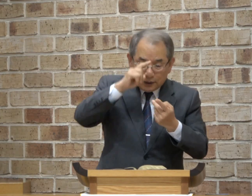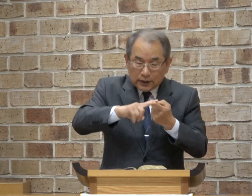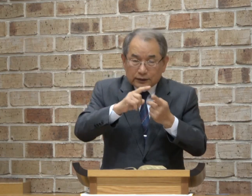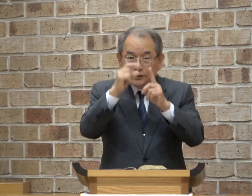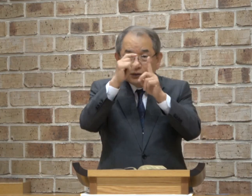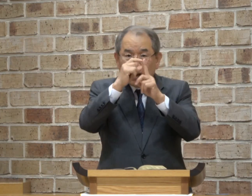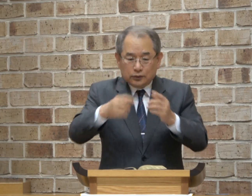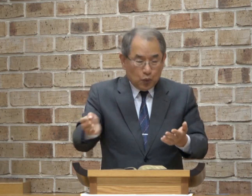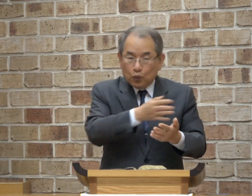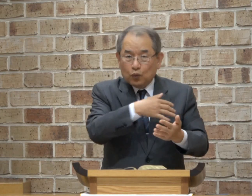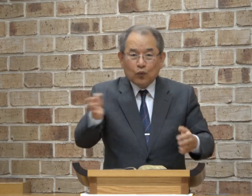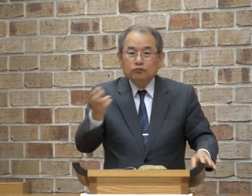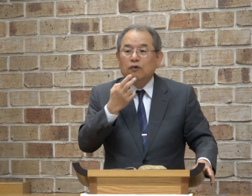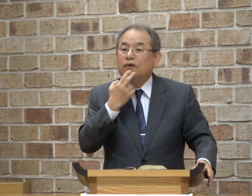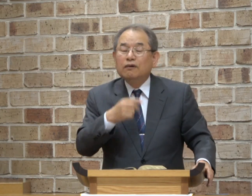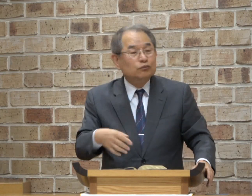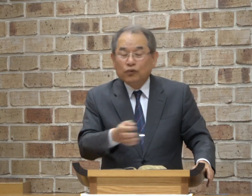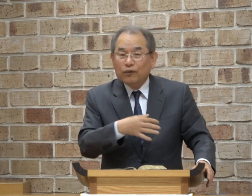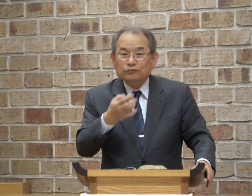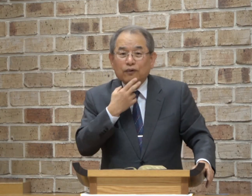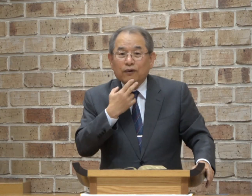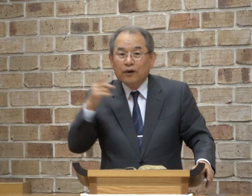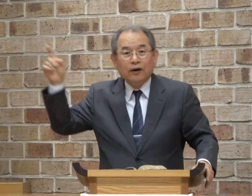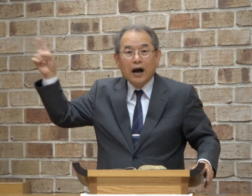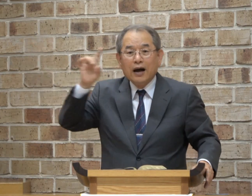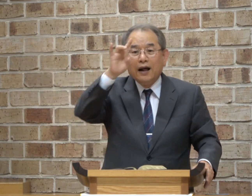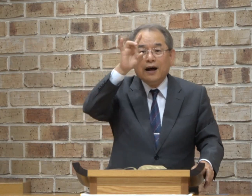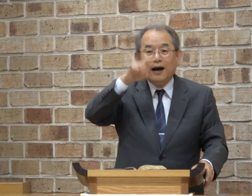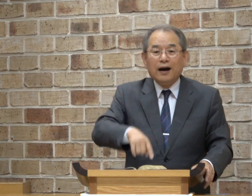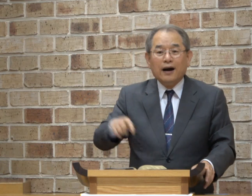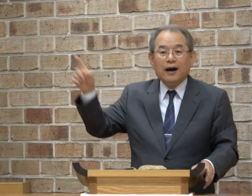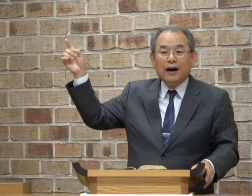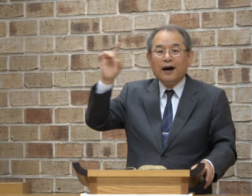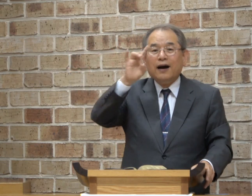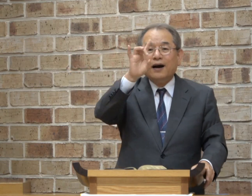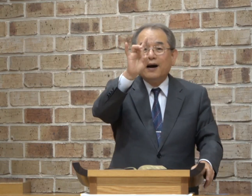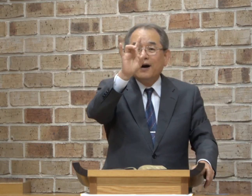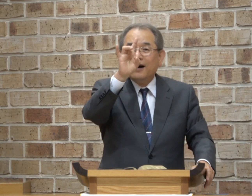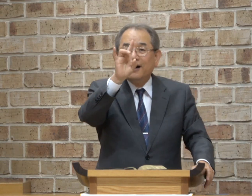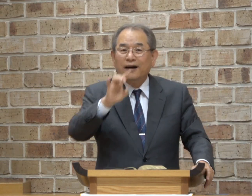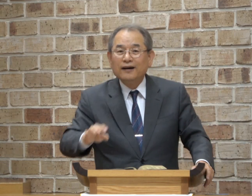오늘 삼위일체에 대해서 그런 단어가 없습니다. 그래서